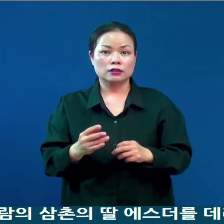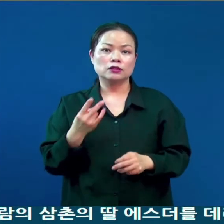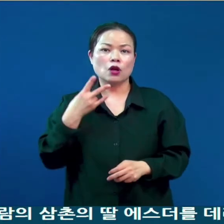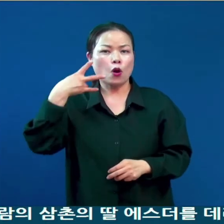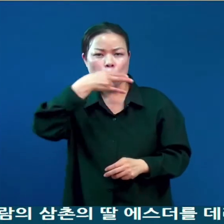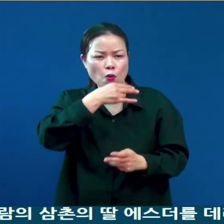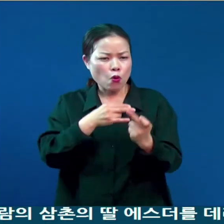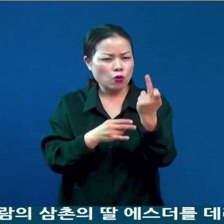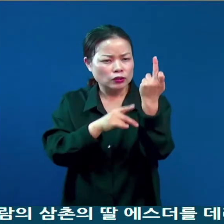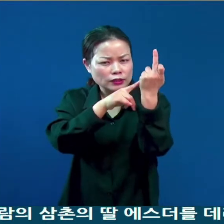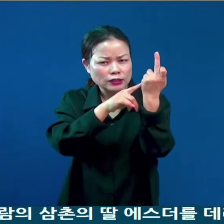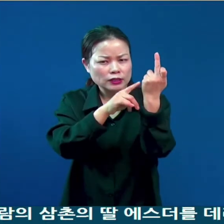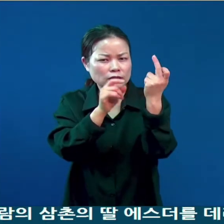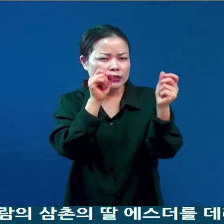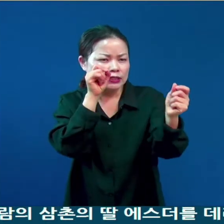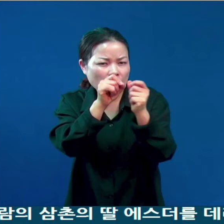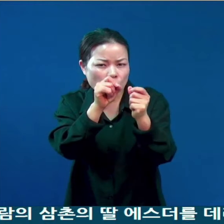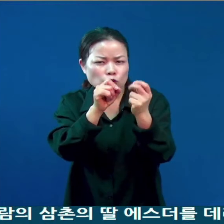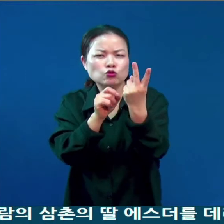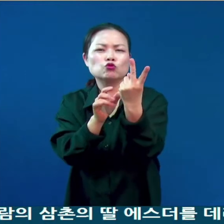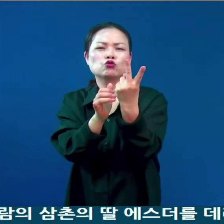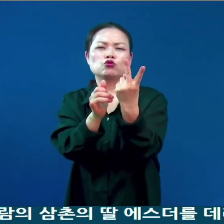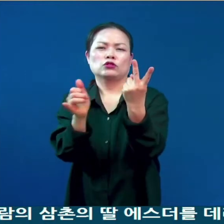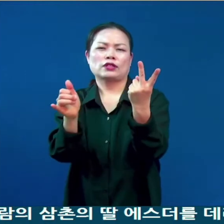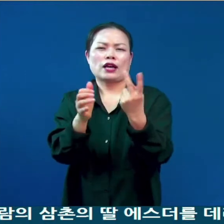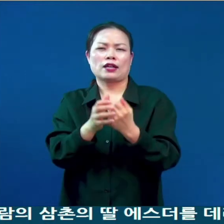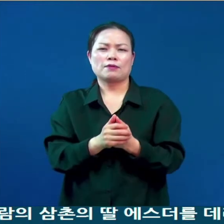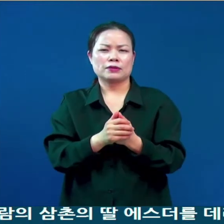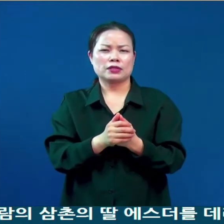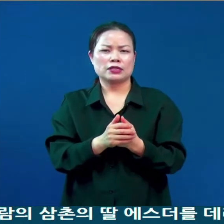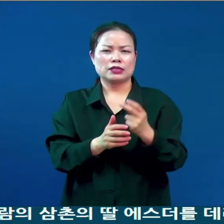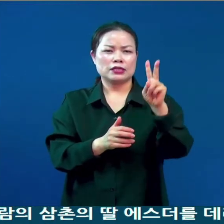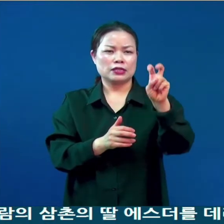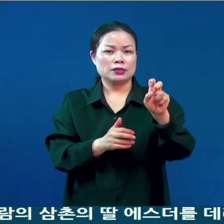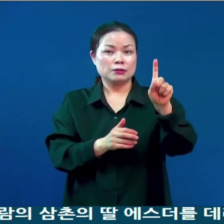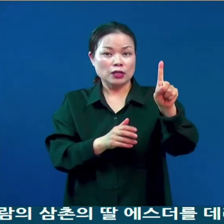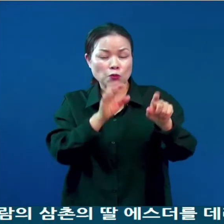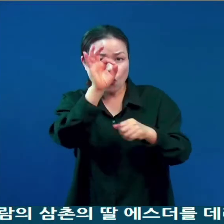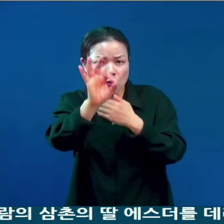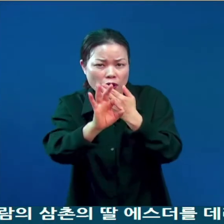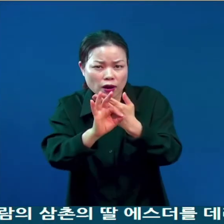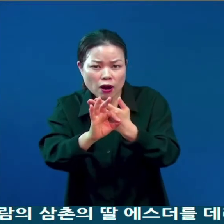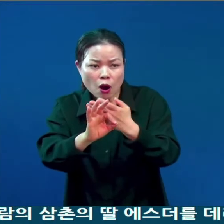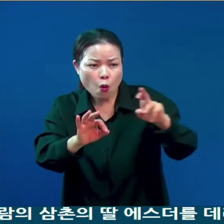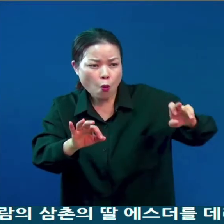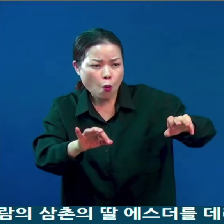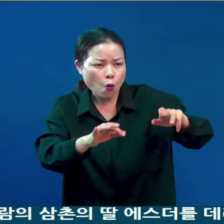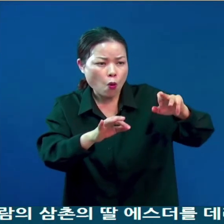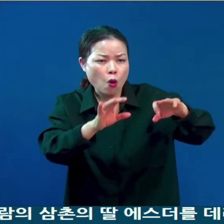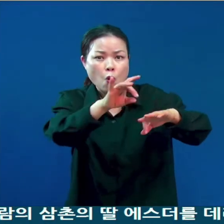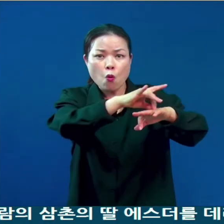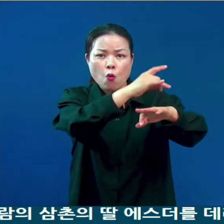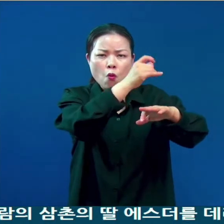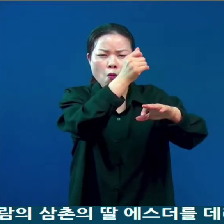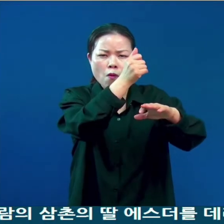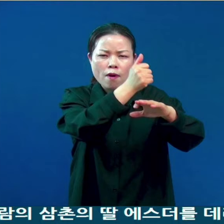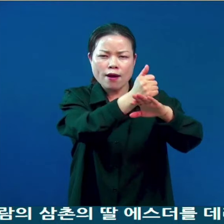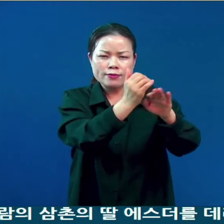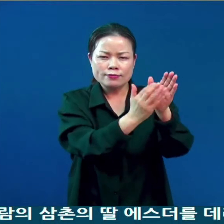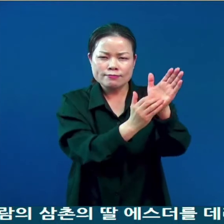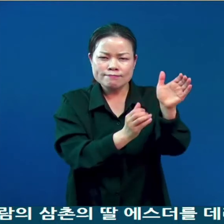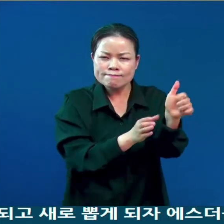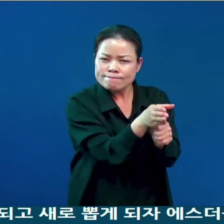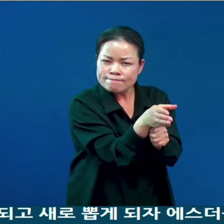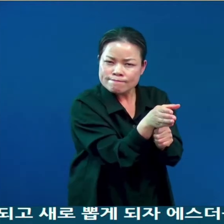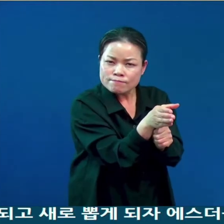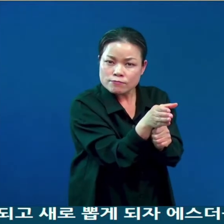모르드게가 왕의 채측근 중에 두 사람이 2장 21절에 보시면 이제 왕을 암살하려던 계획을 세우게 됩니다.